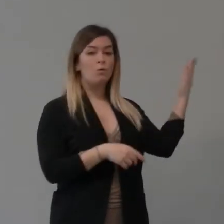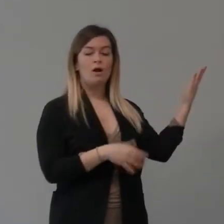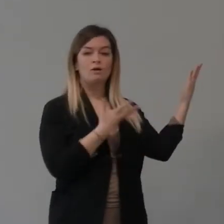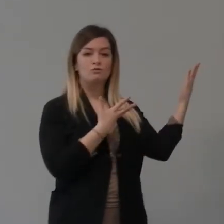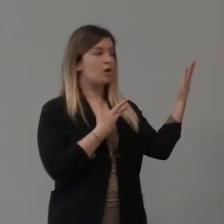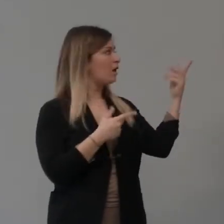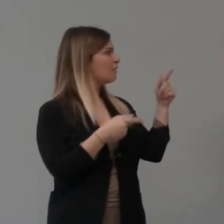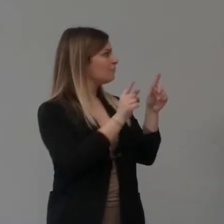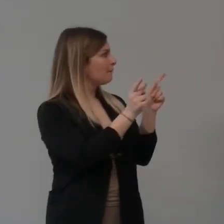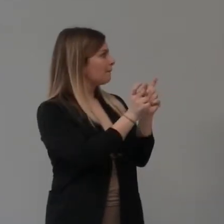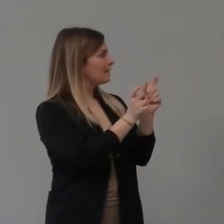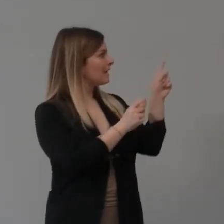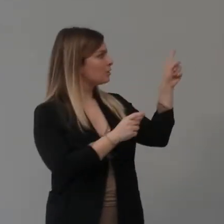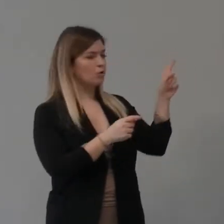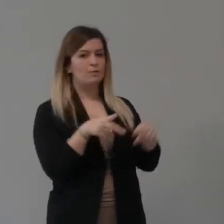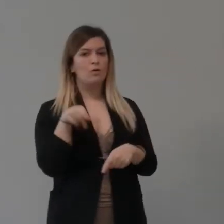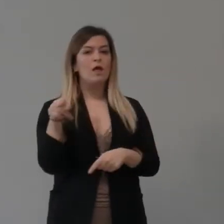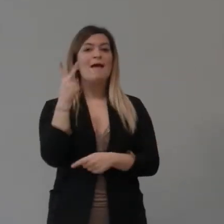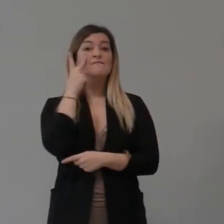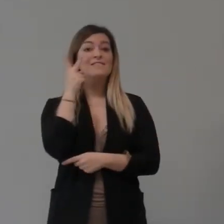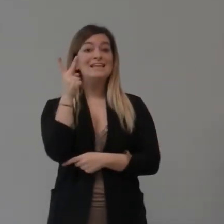in questo versetto è vide.